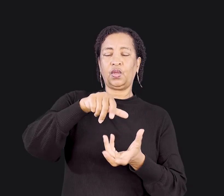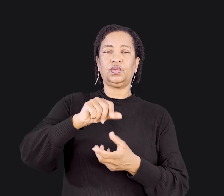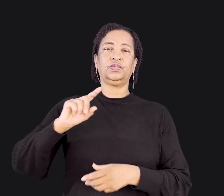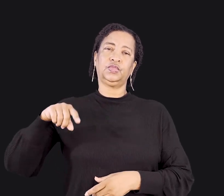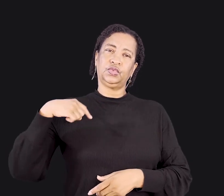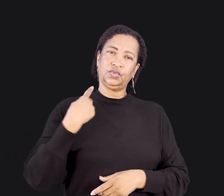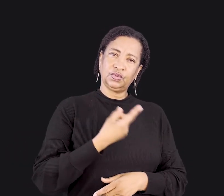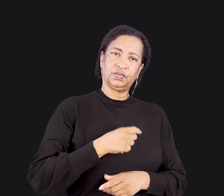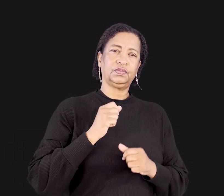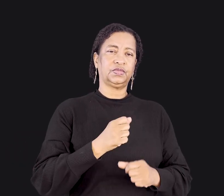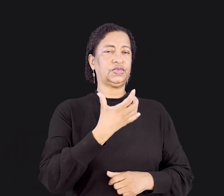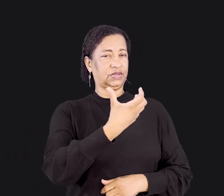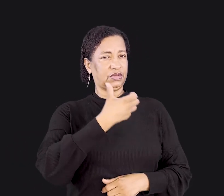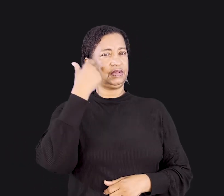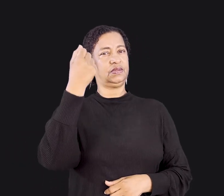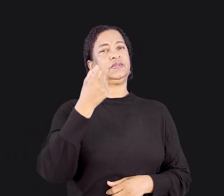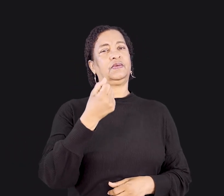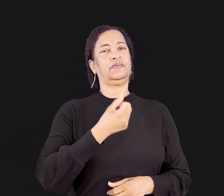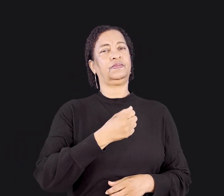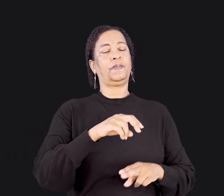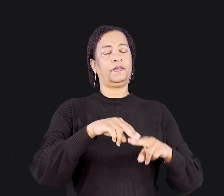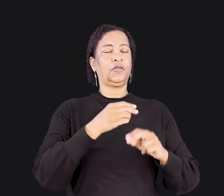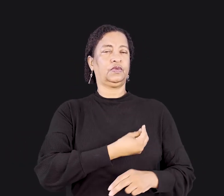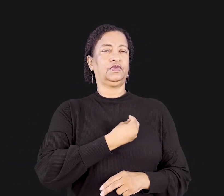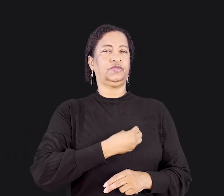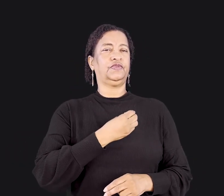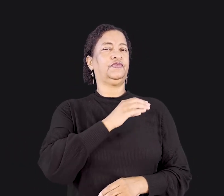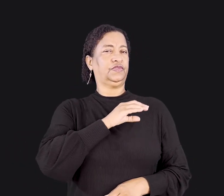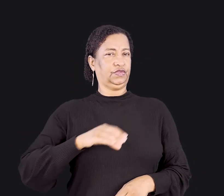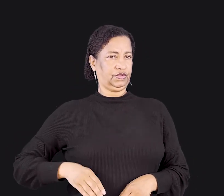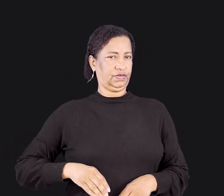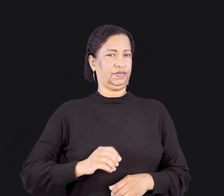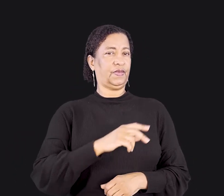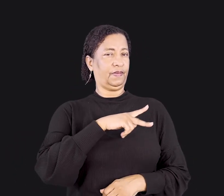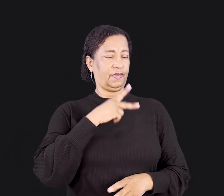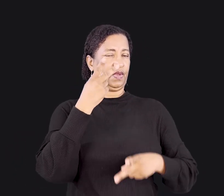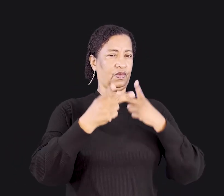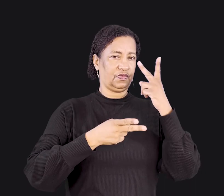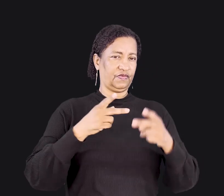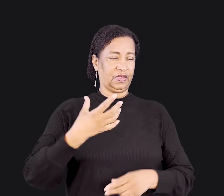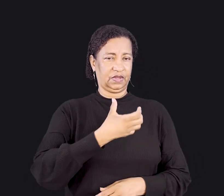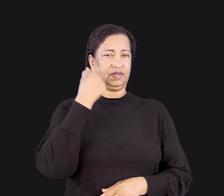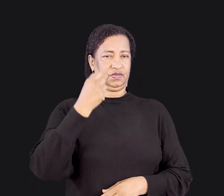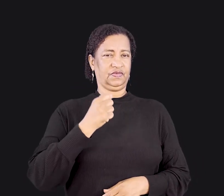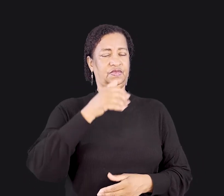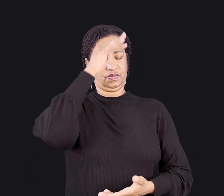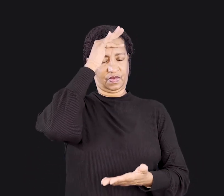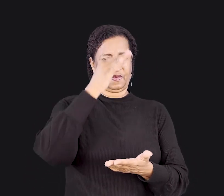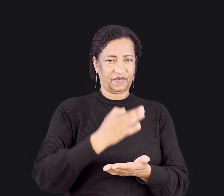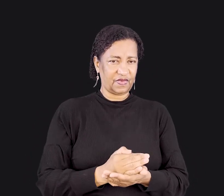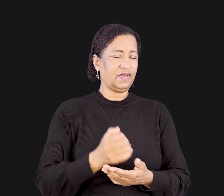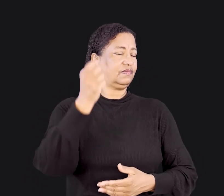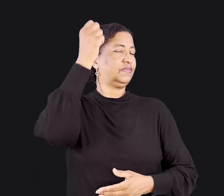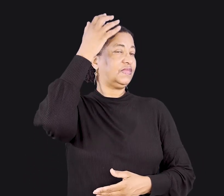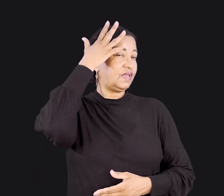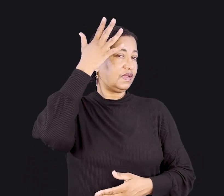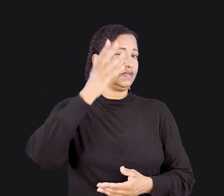salvos através dele. De acordo com Paulo, a salvação é pela fé e pela graça, e nada mais. Uma vez ouvi